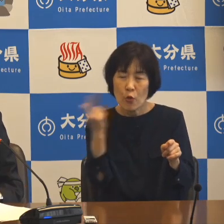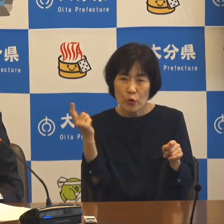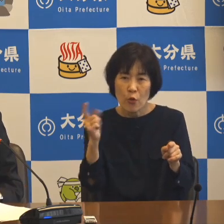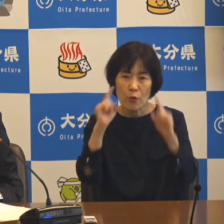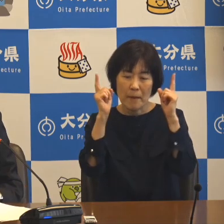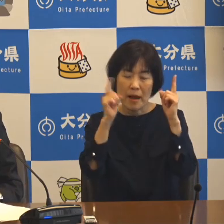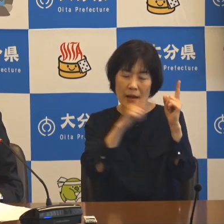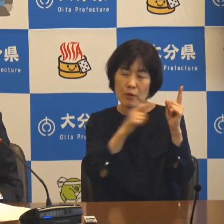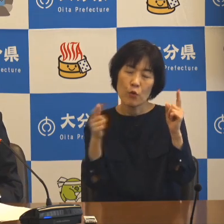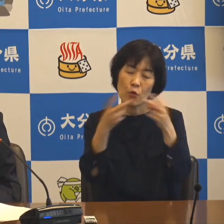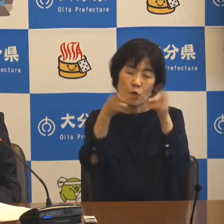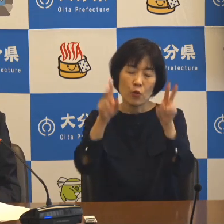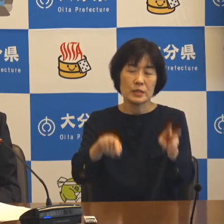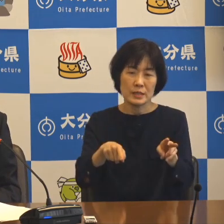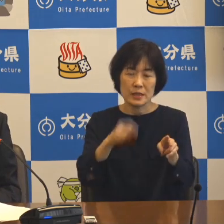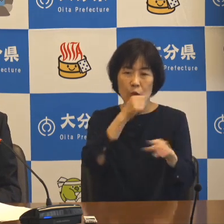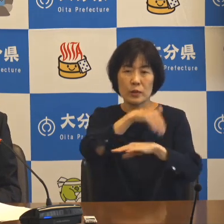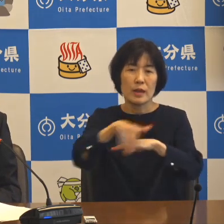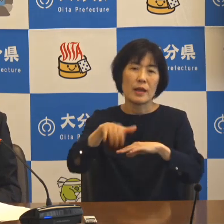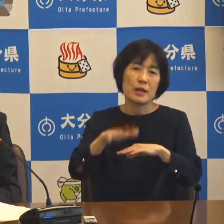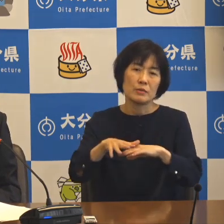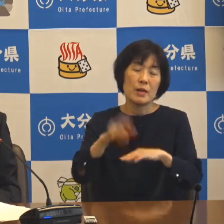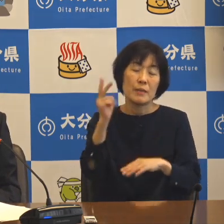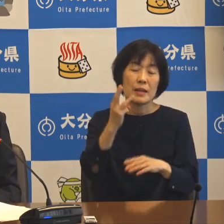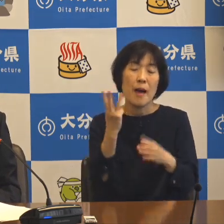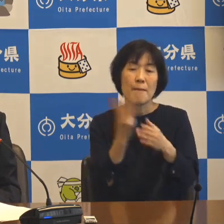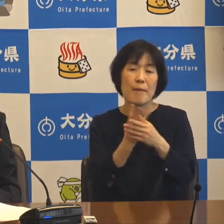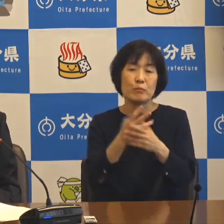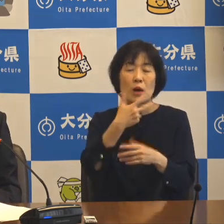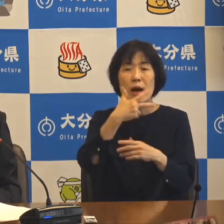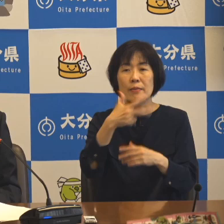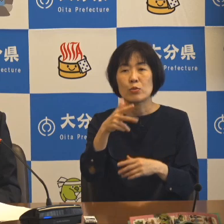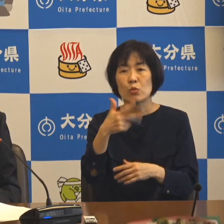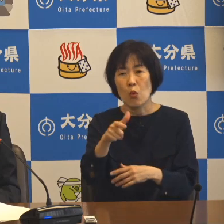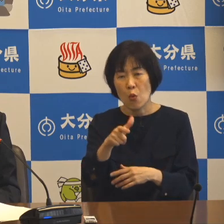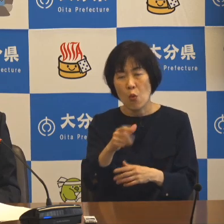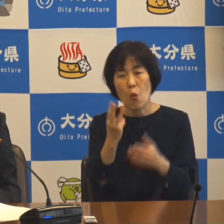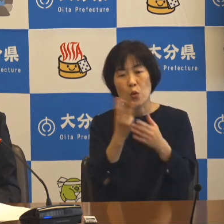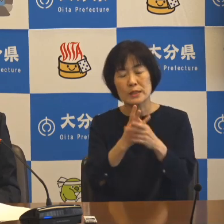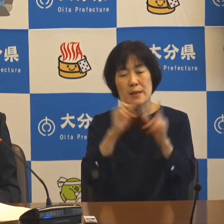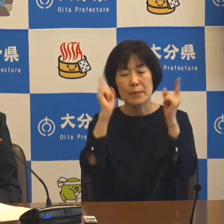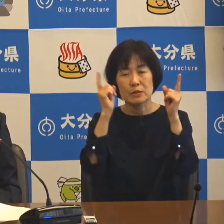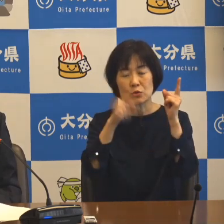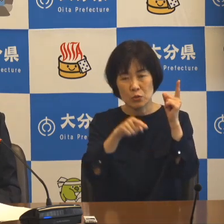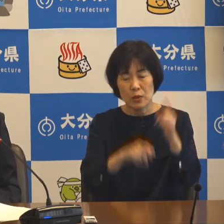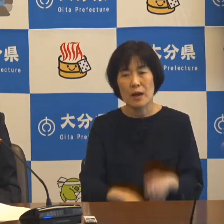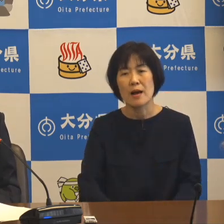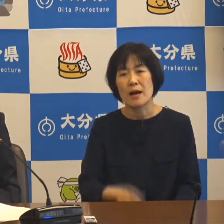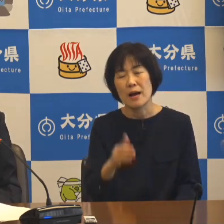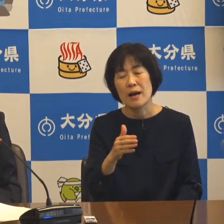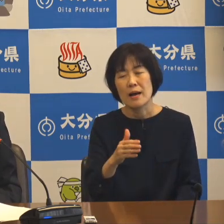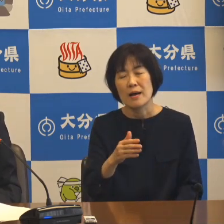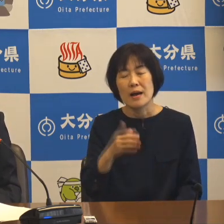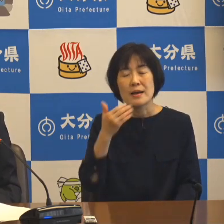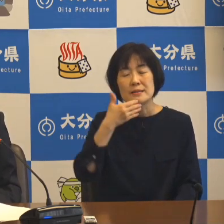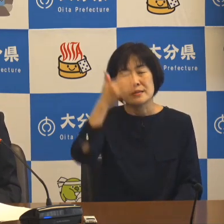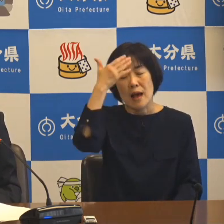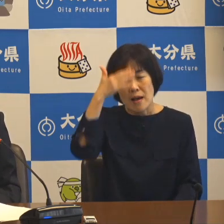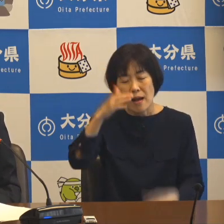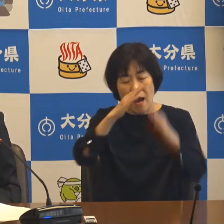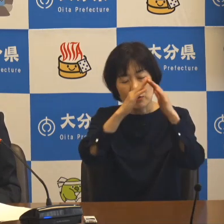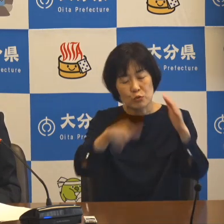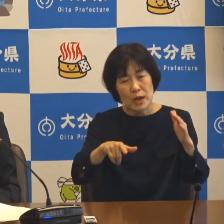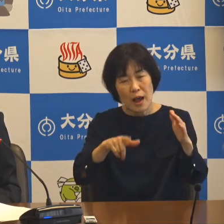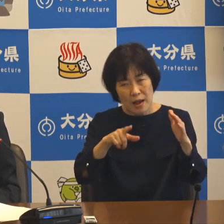ね、デスティネーションの間にも別府八斗温泉祭りとかですね、日田彦沿線の酒蔵巡りとか、宇佐